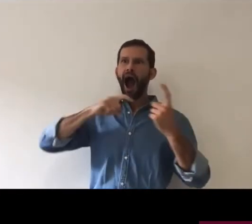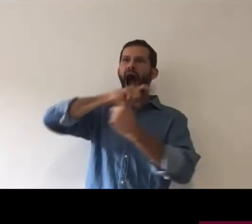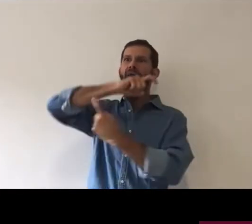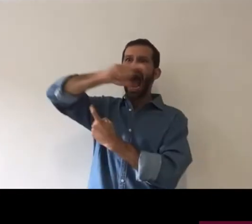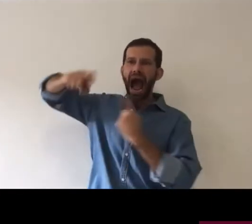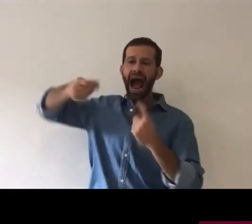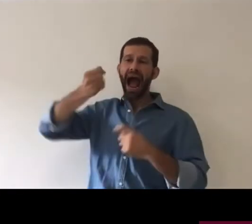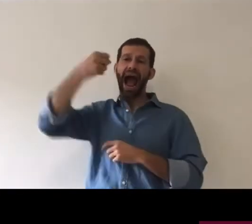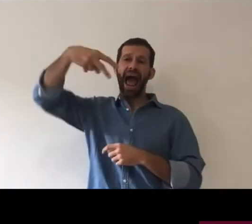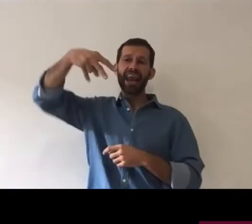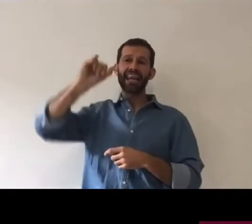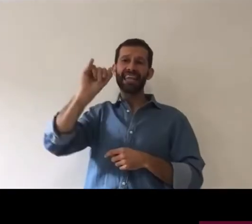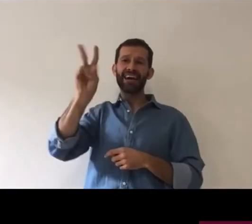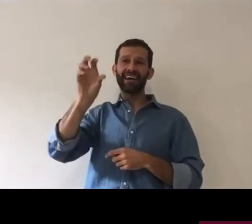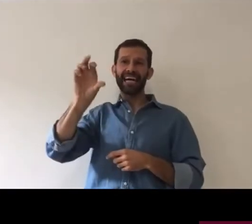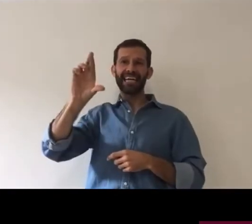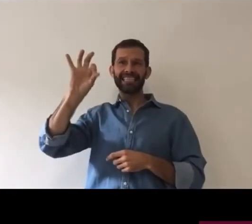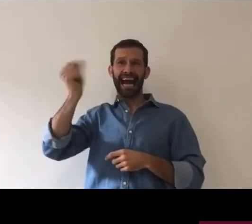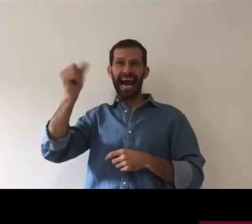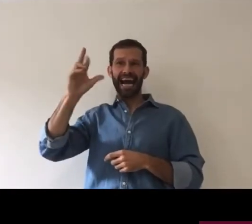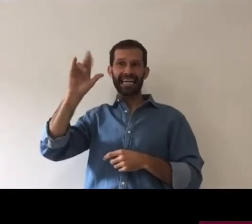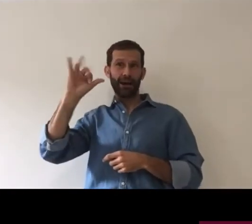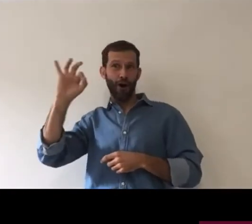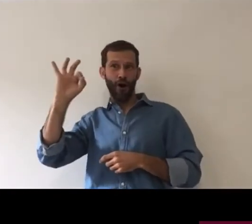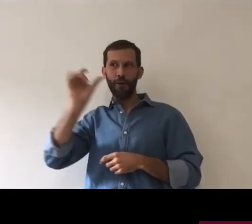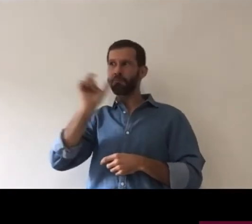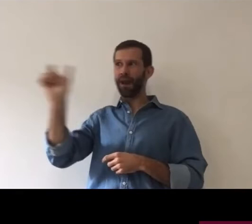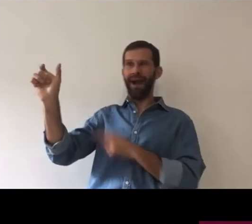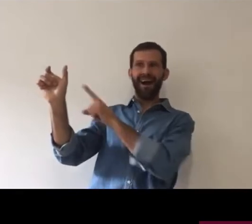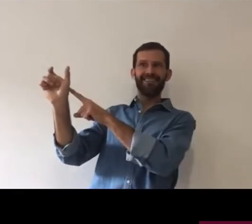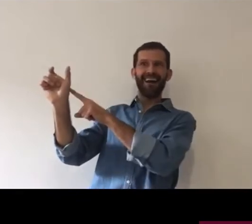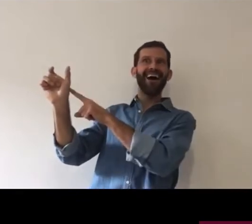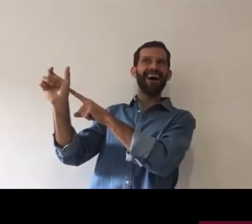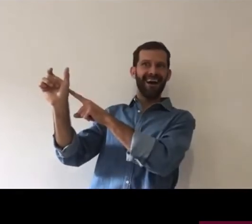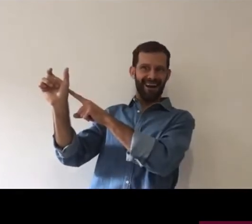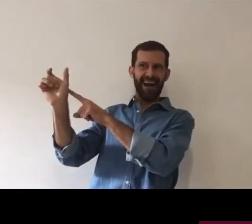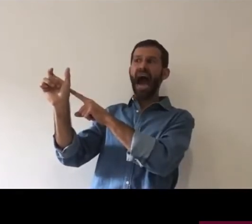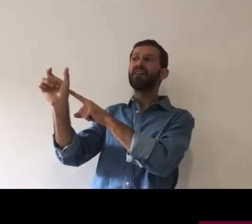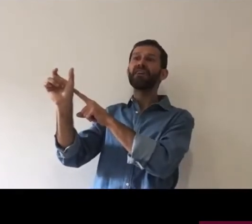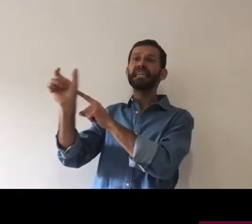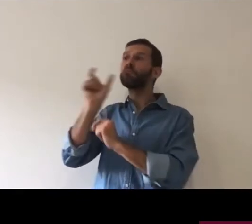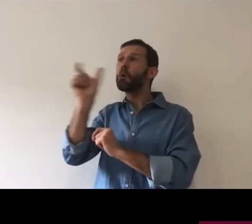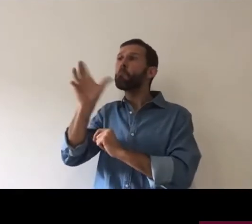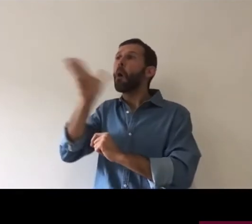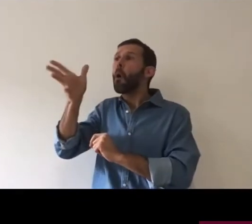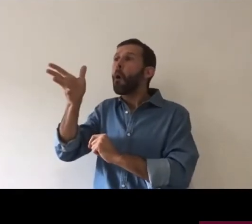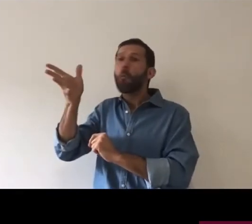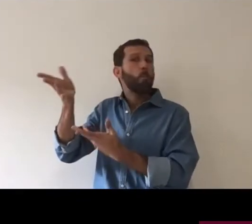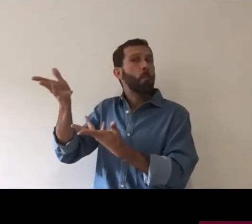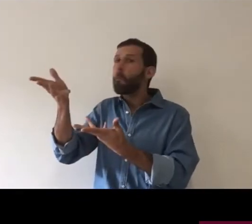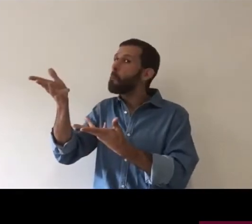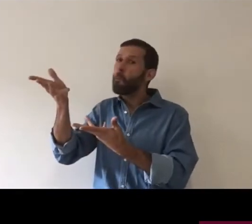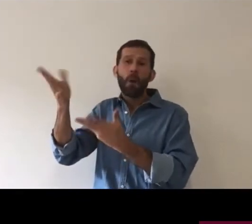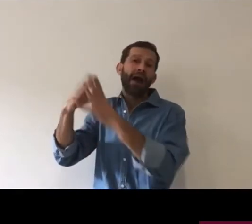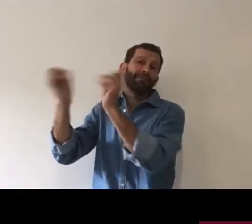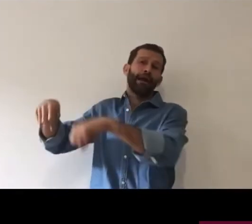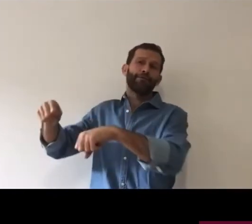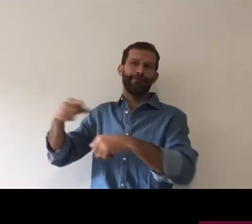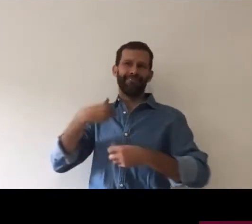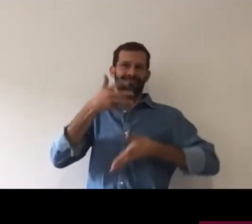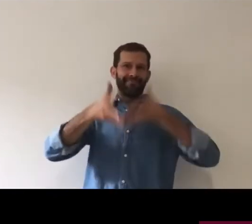tierra, el sol y alrededor va la tierra. Es decir, que hay un concepto que es